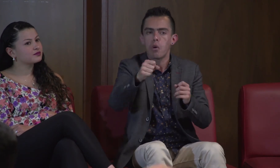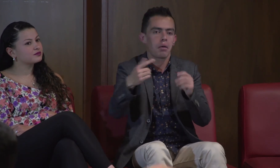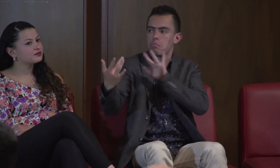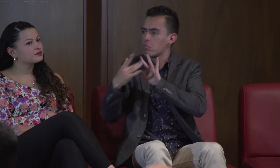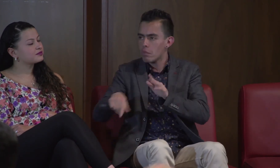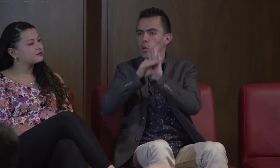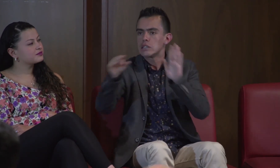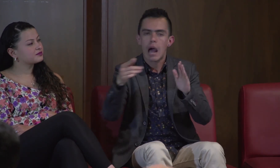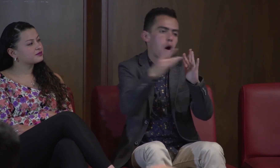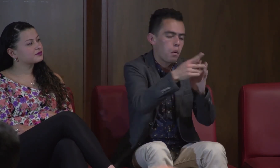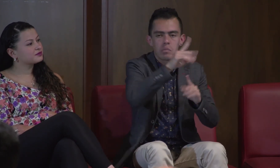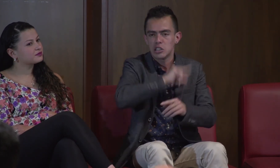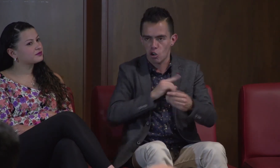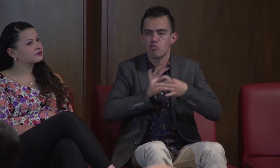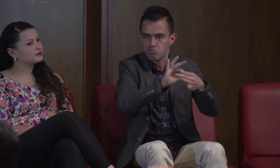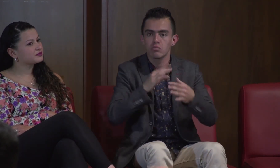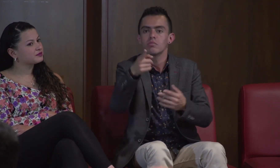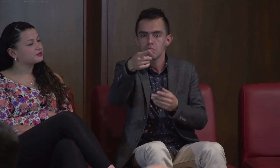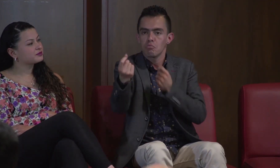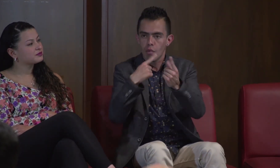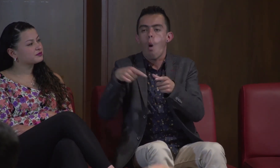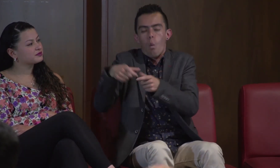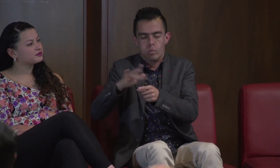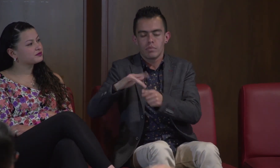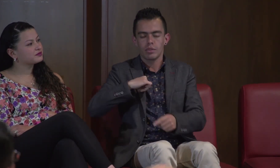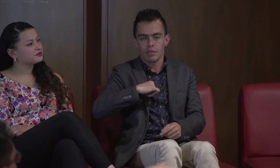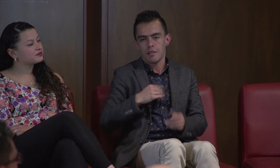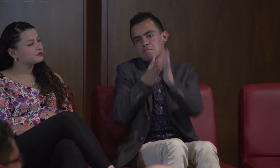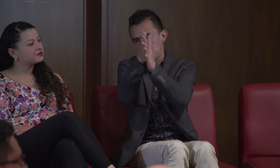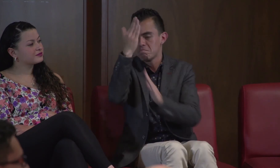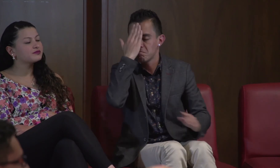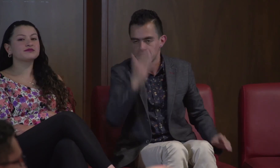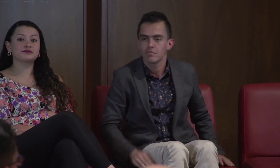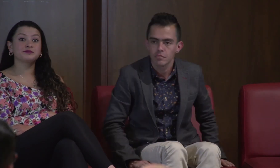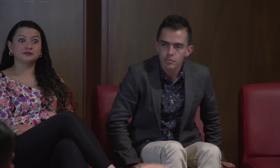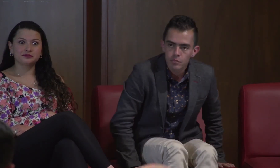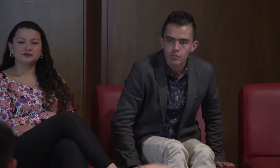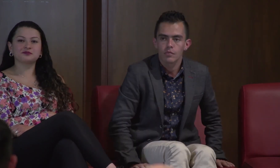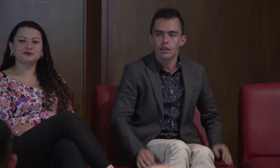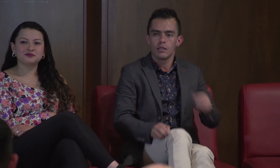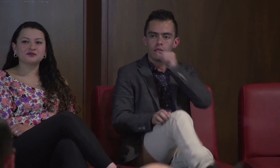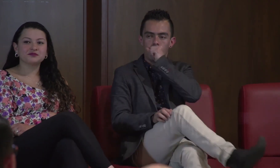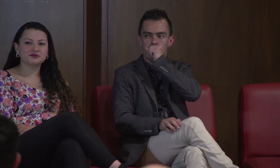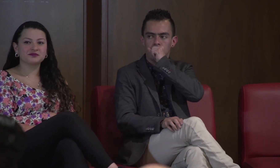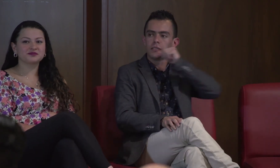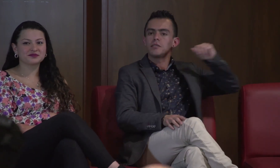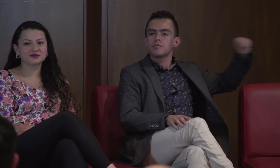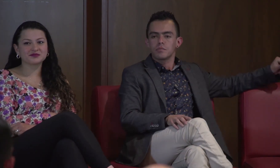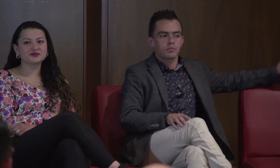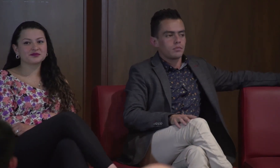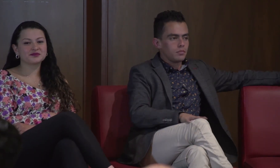utilizarse como un material para utilizar en las distintas escuelas donde hay personas sordas, así que pueden establecer contacto con nosotros para poder hacérselo